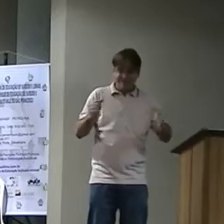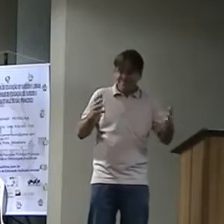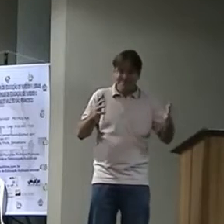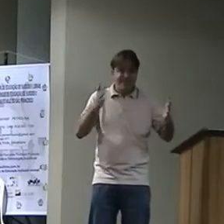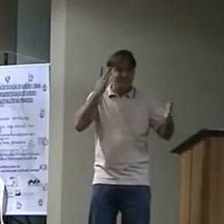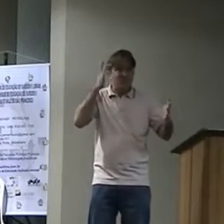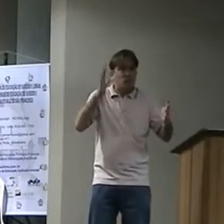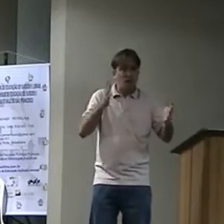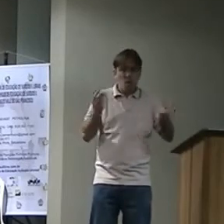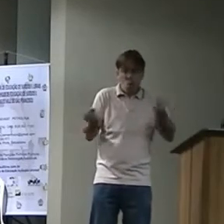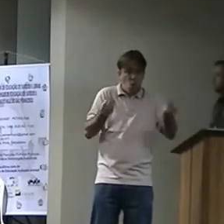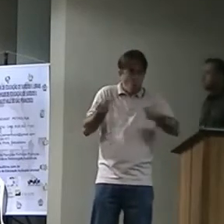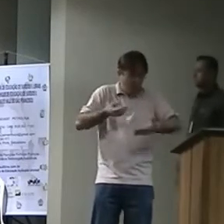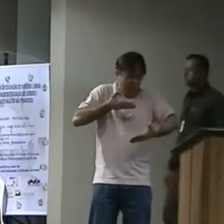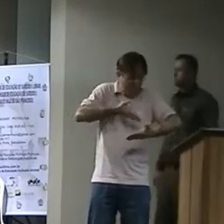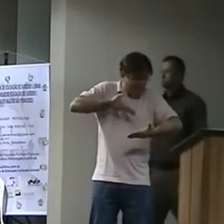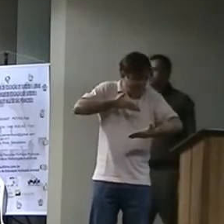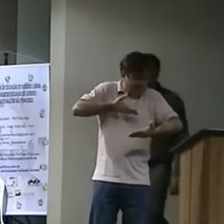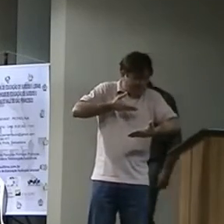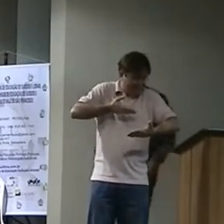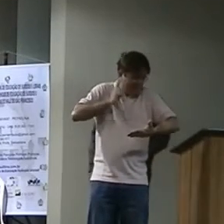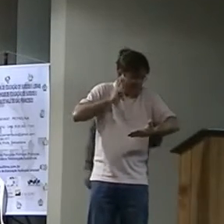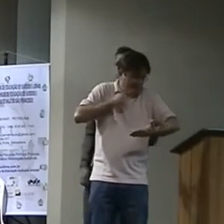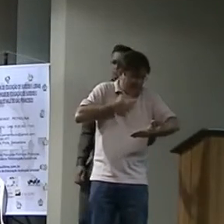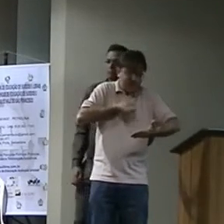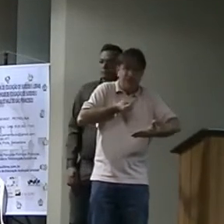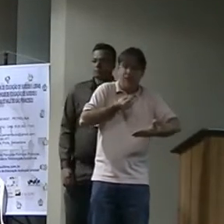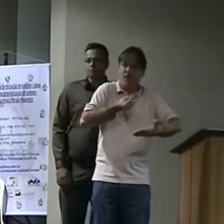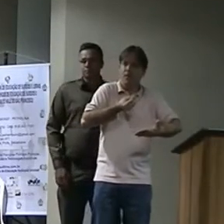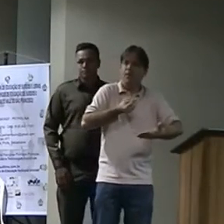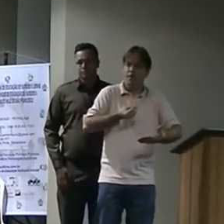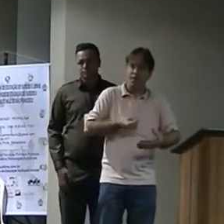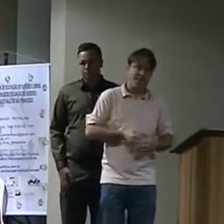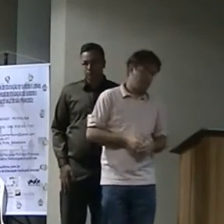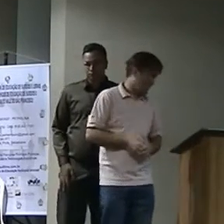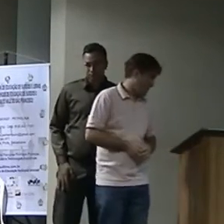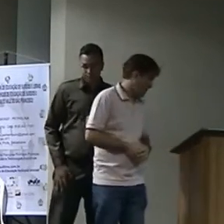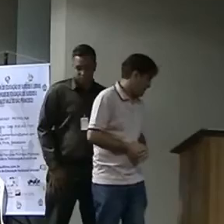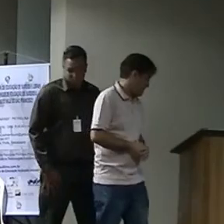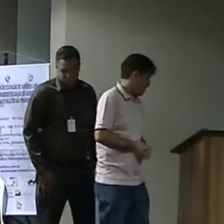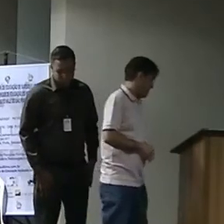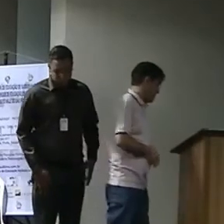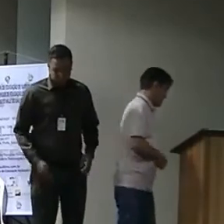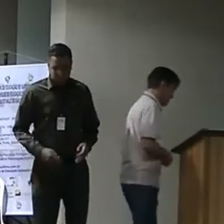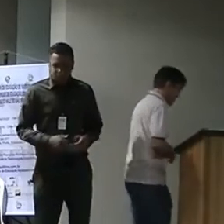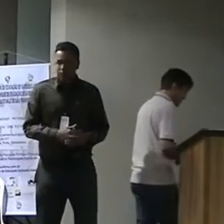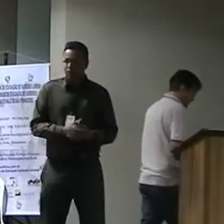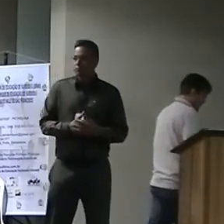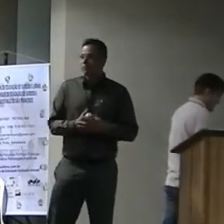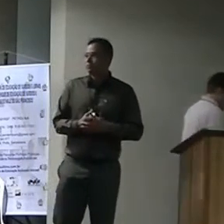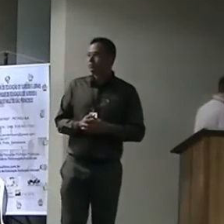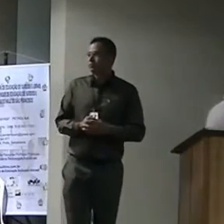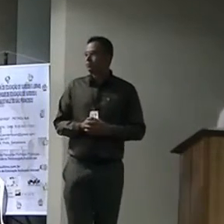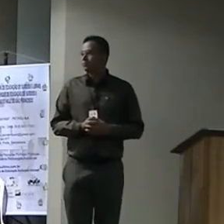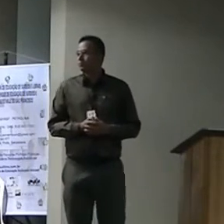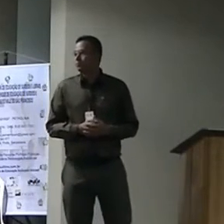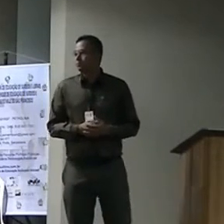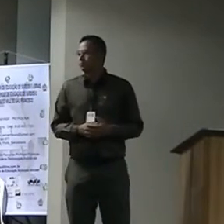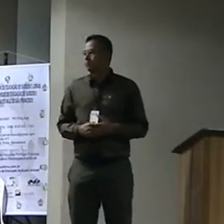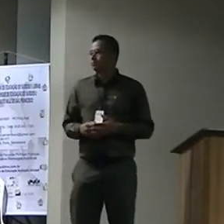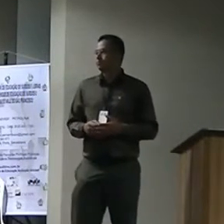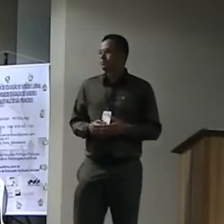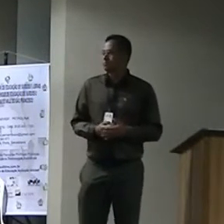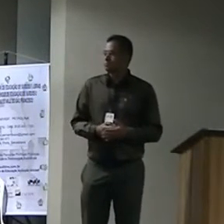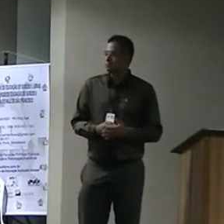nesse momento, a descoberta é traumática e confusa. Busca justificativas, né? Começa a perguntar por